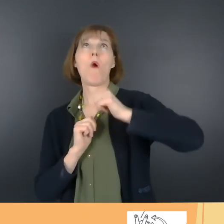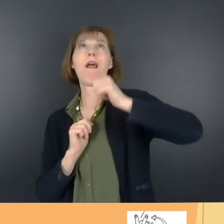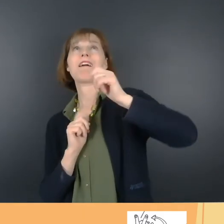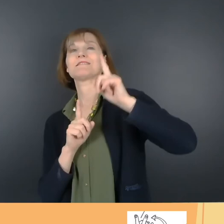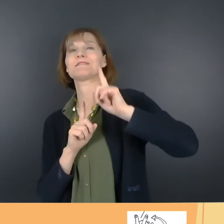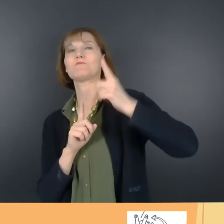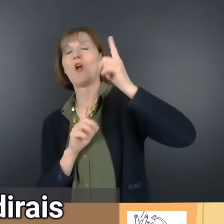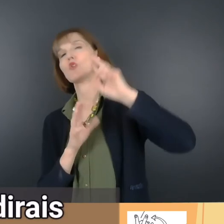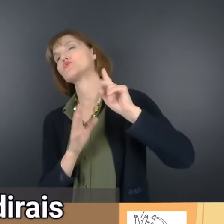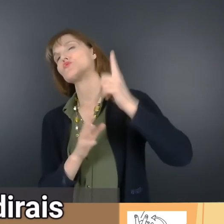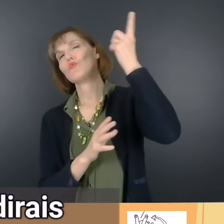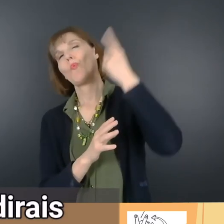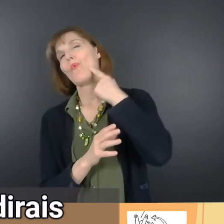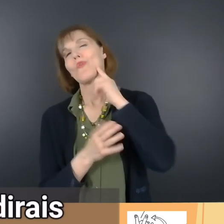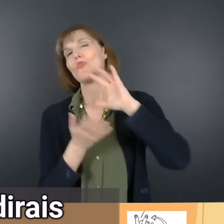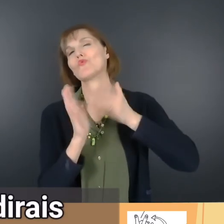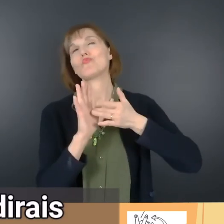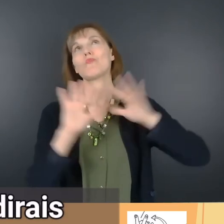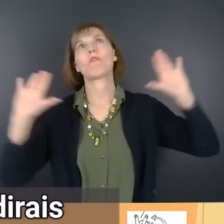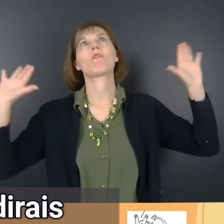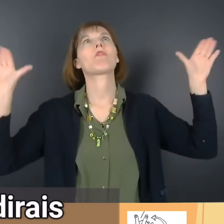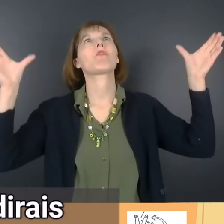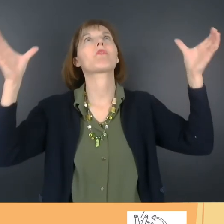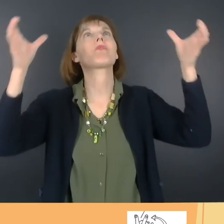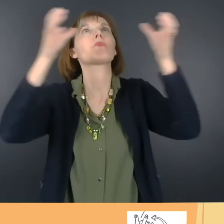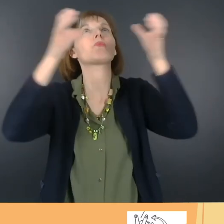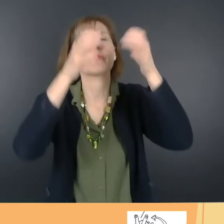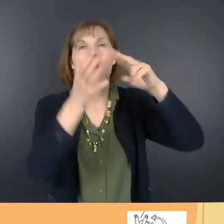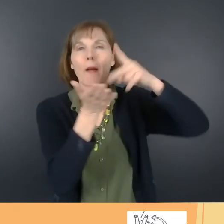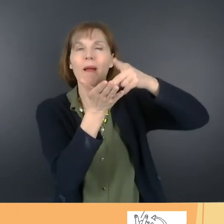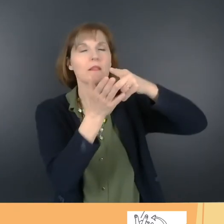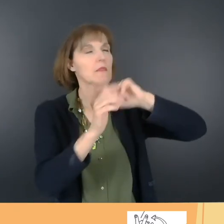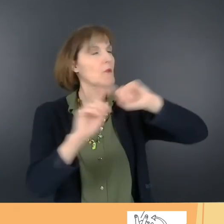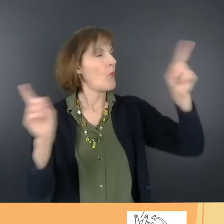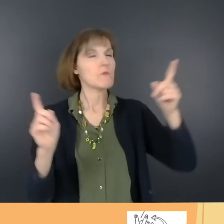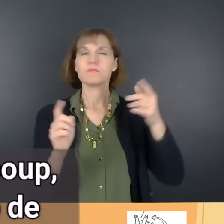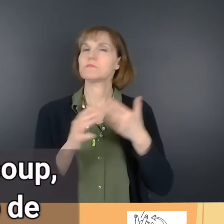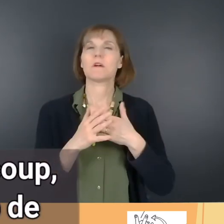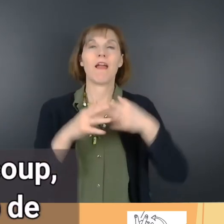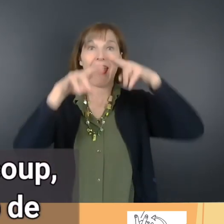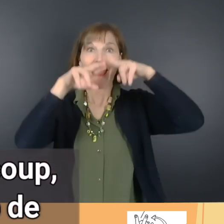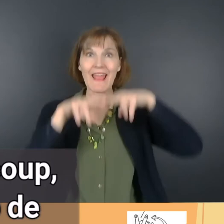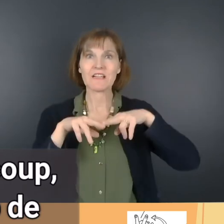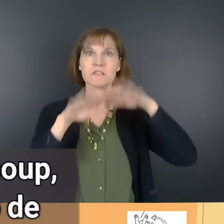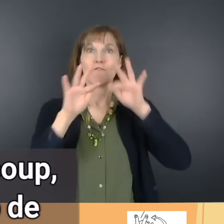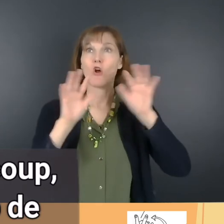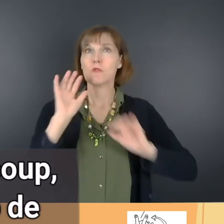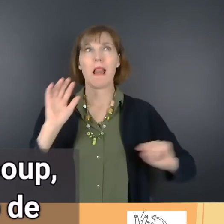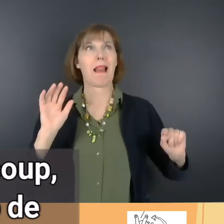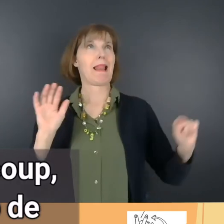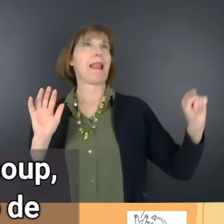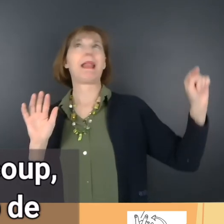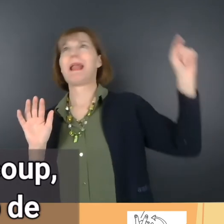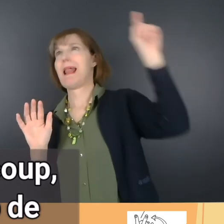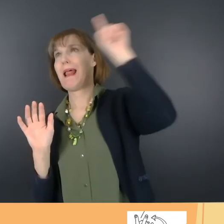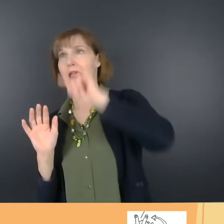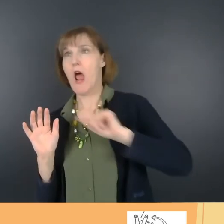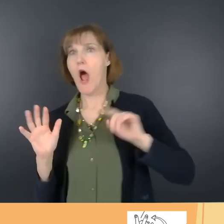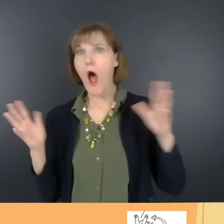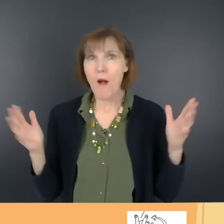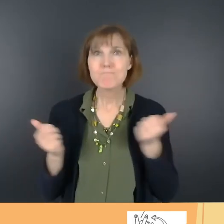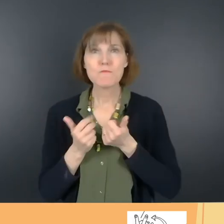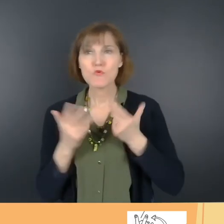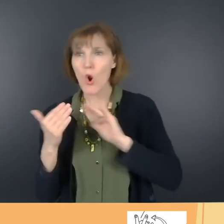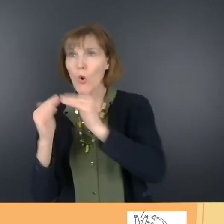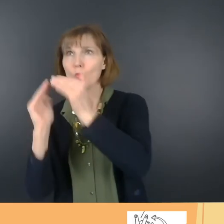loin de Dieu, je dirais, comme si Dieu était à Paris. Non, tout n pas à Paris. Il y a beaucoup, beaucoup de communautés chrétiennes